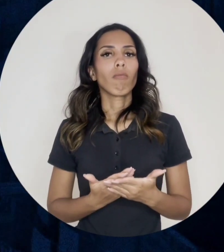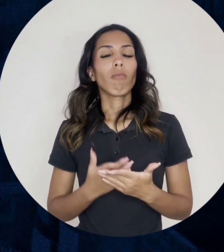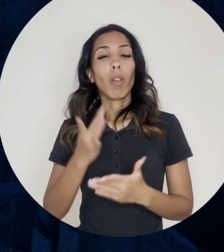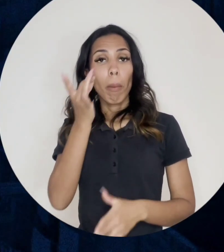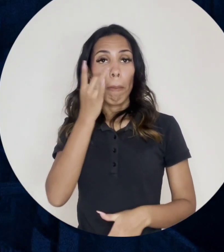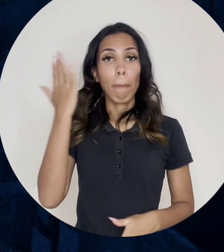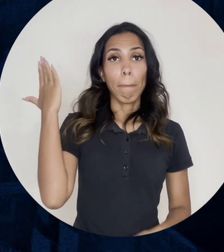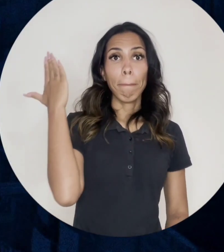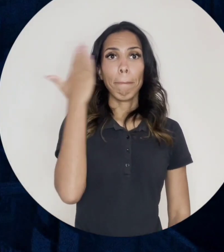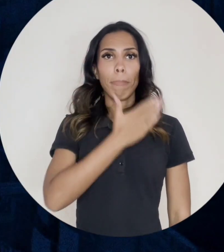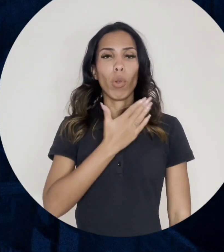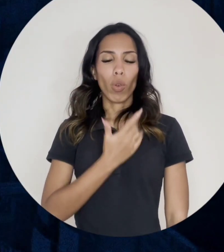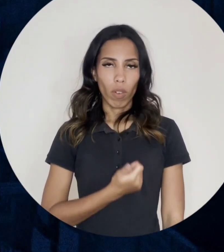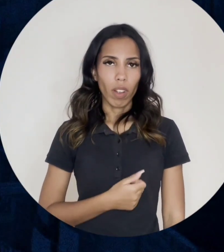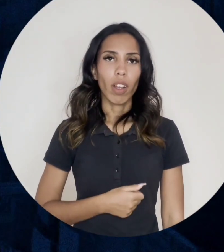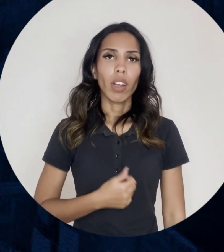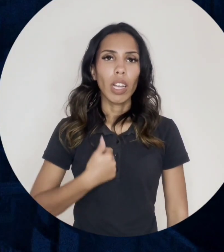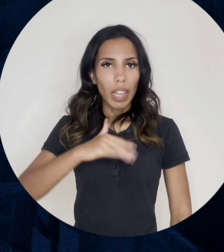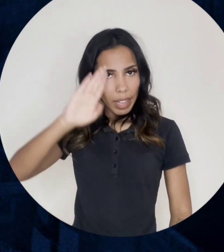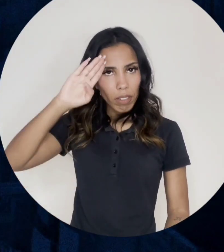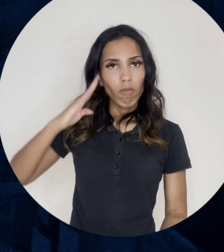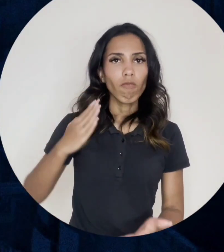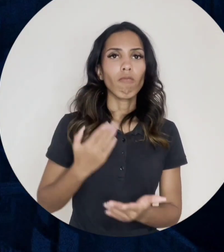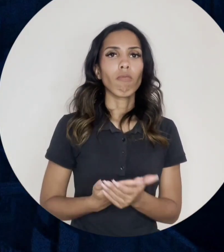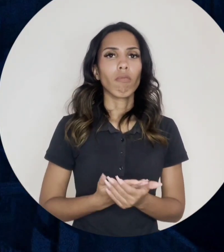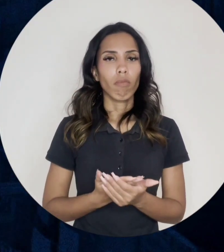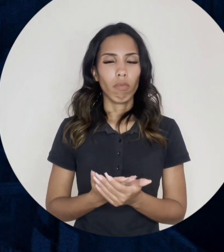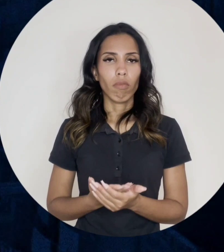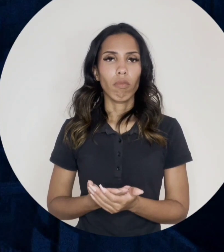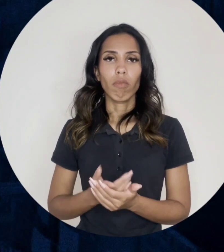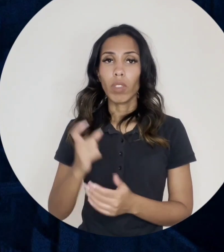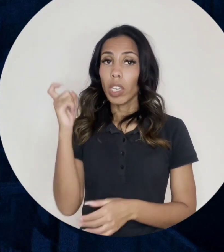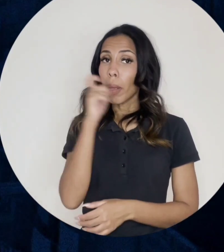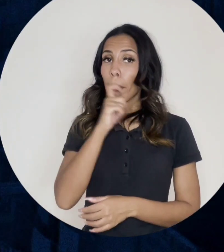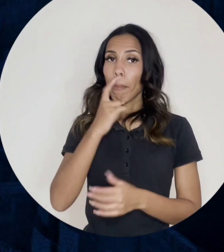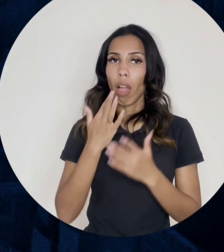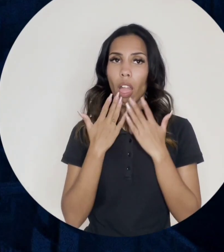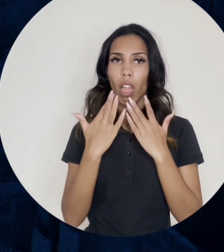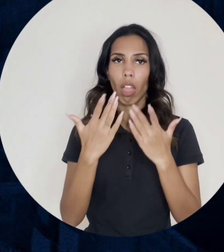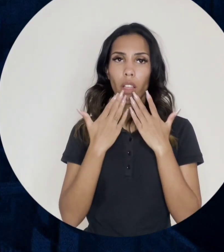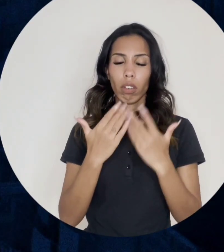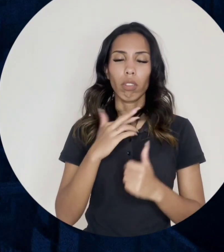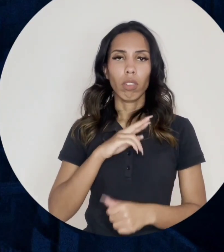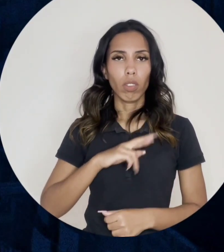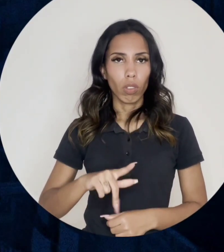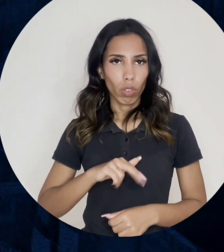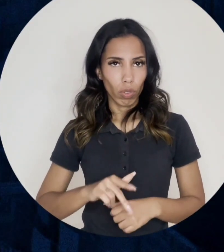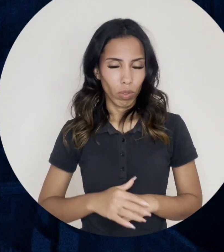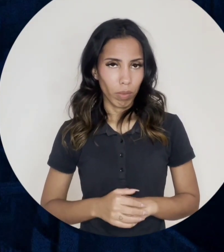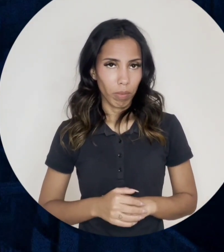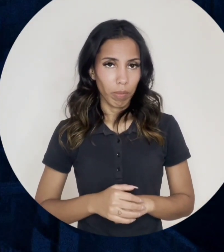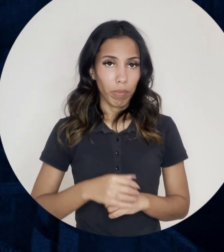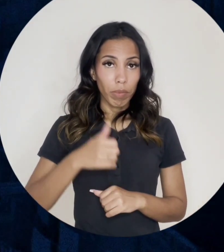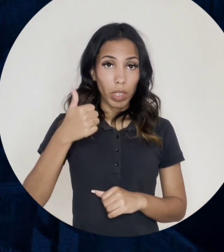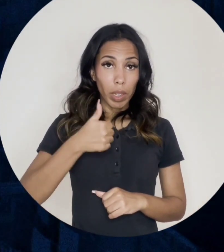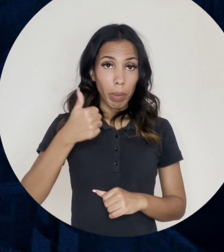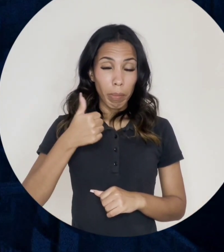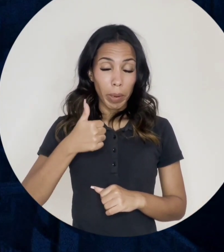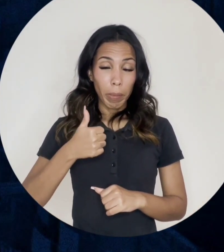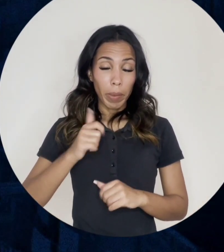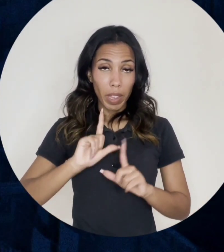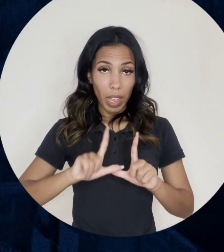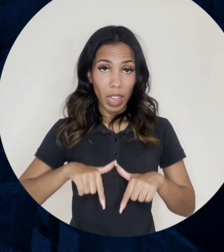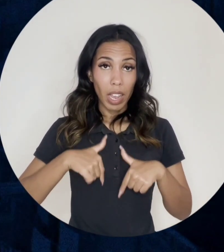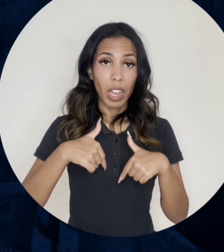provar que o que a gente acreditava não era mentira. Quando minha primeira ação social, quando eu